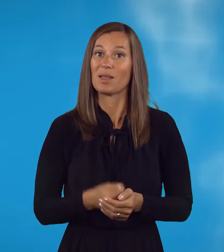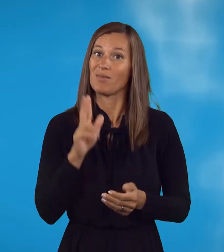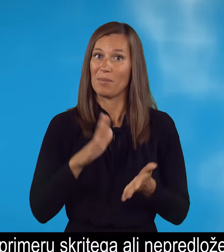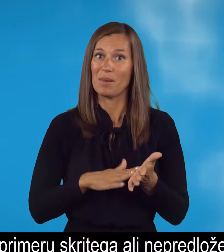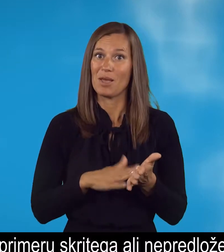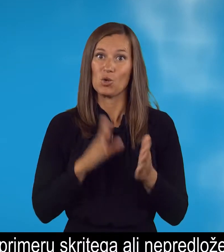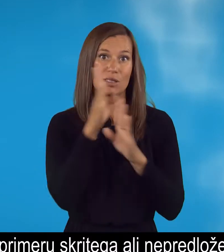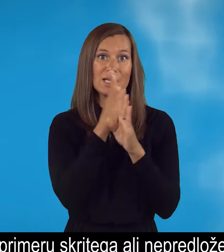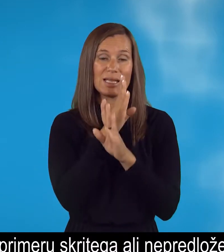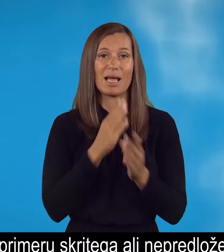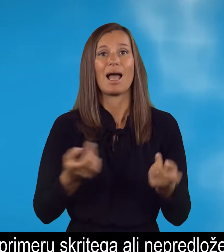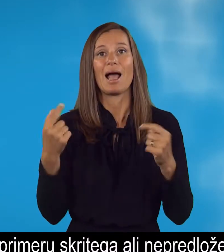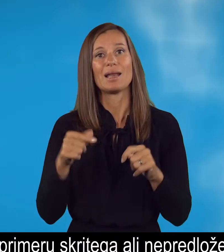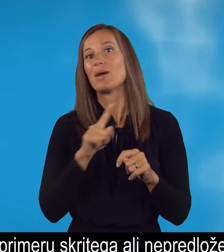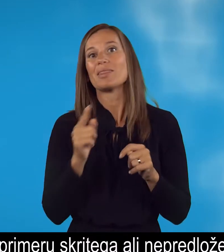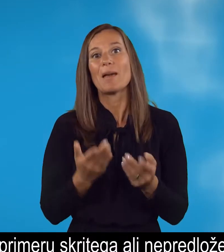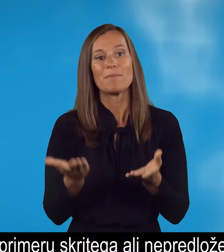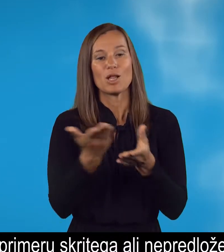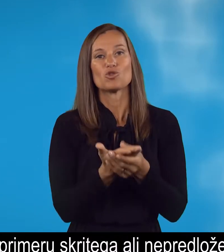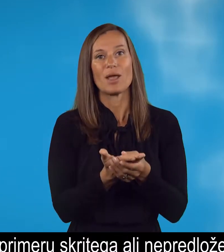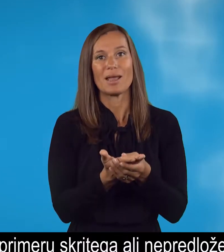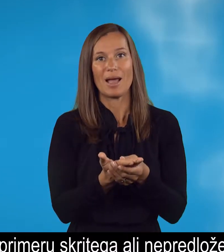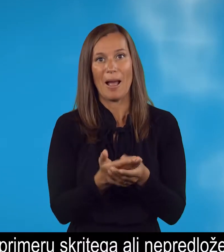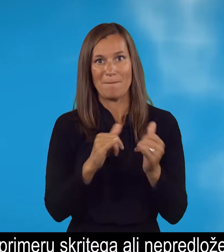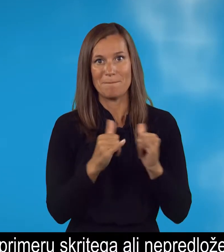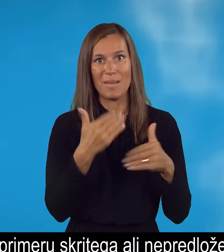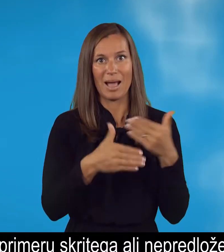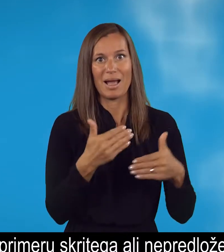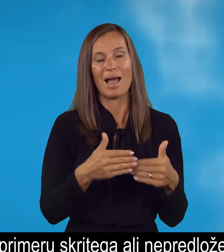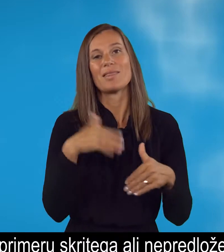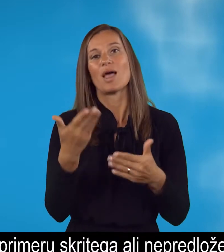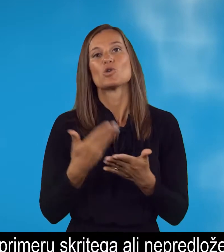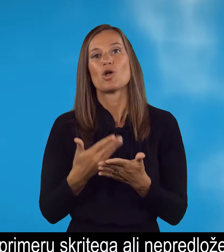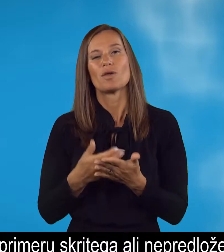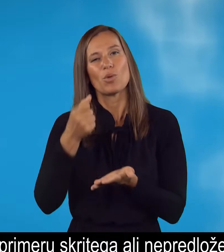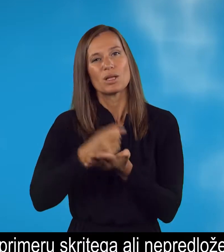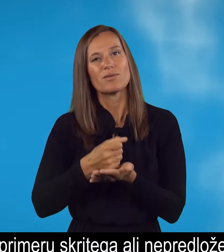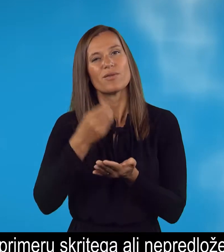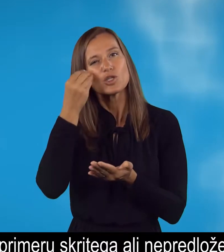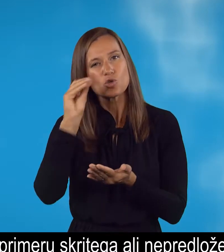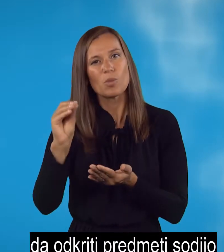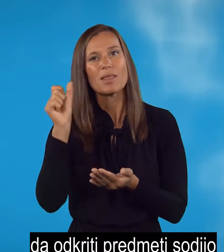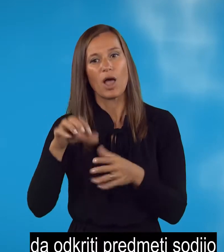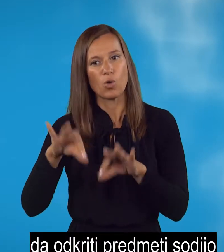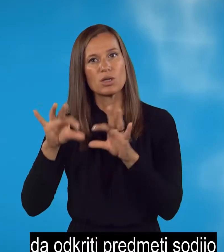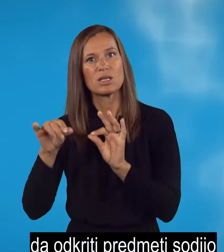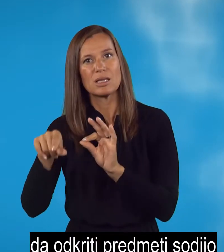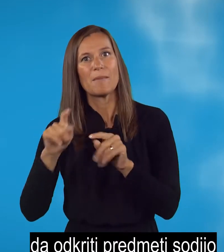V primeru skritega ali nepredloženega blaga ter na osnovi potrditve suma, da odkriti predmeti sodijo v